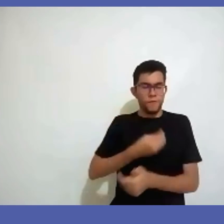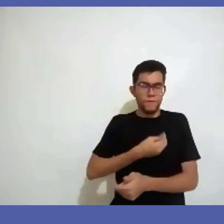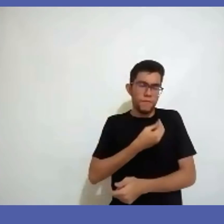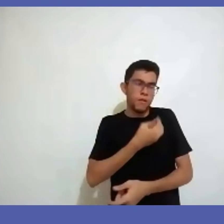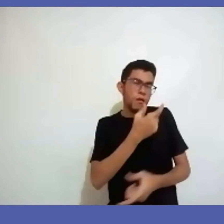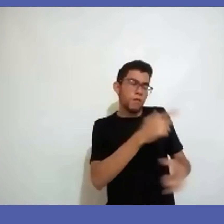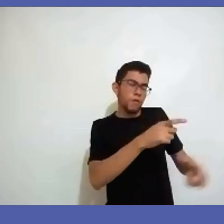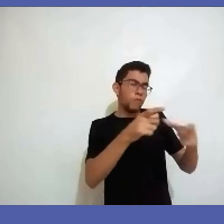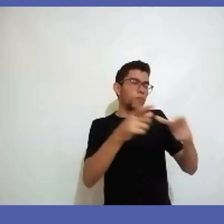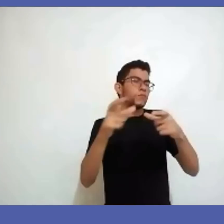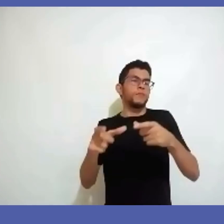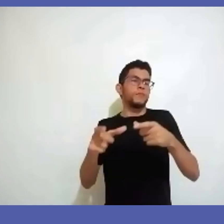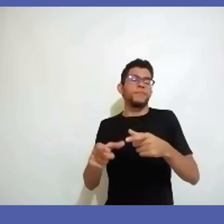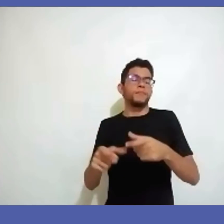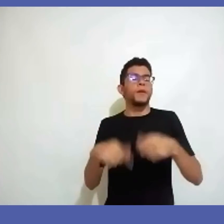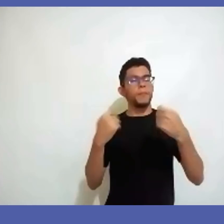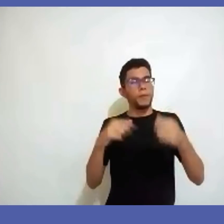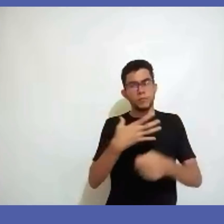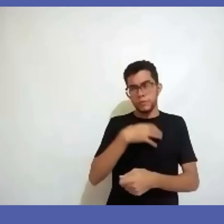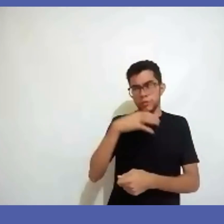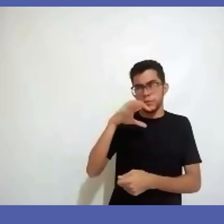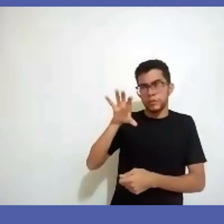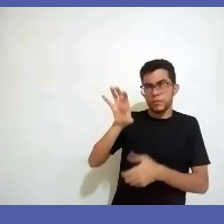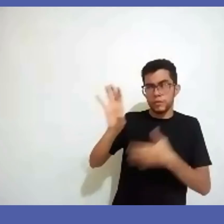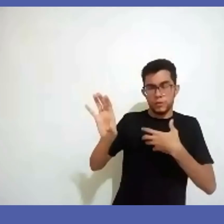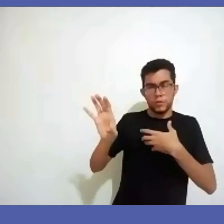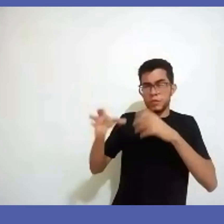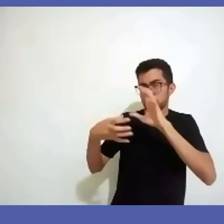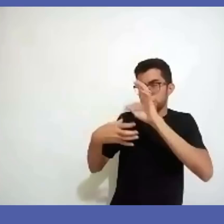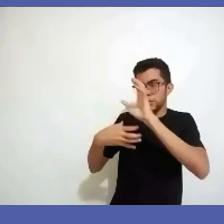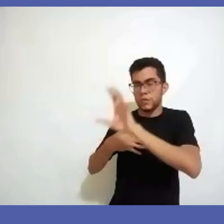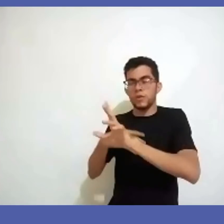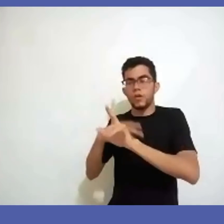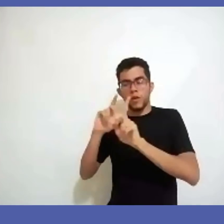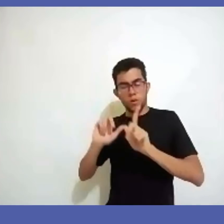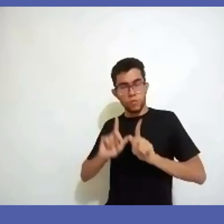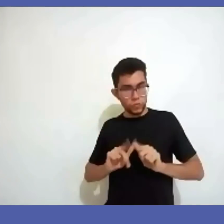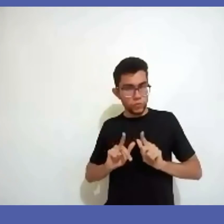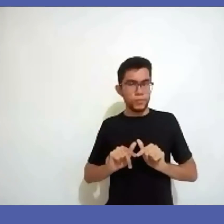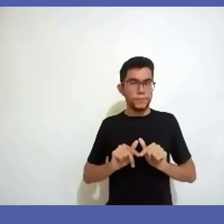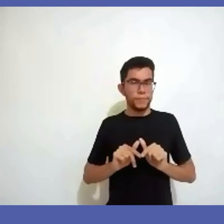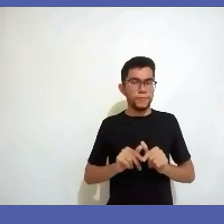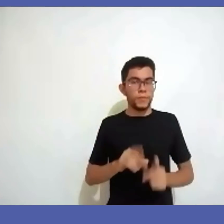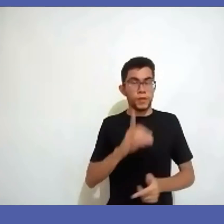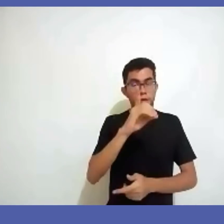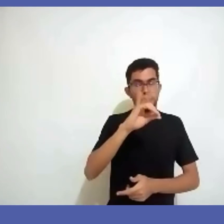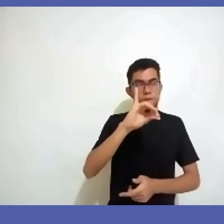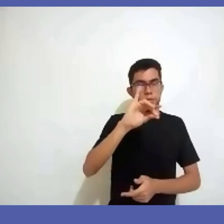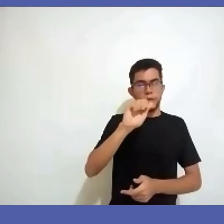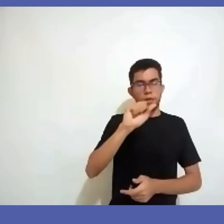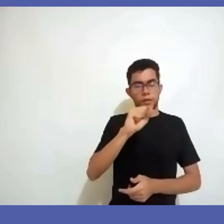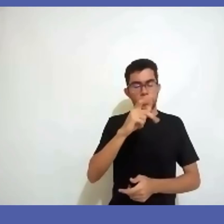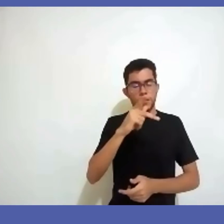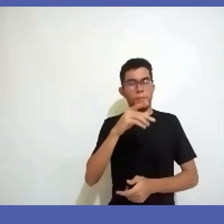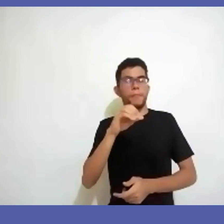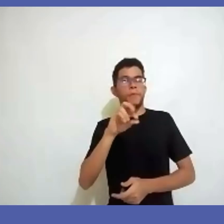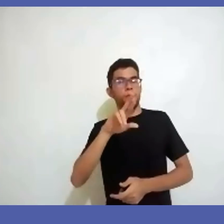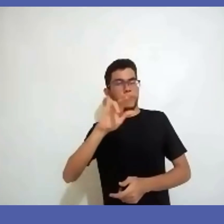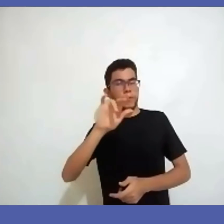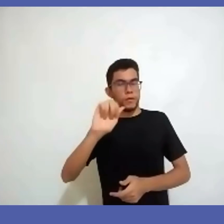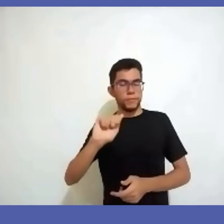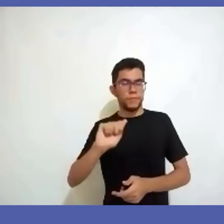a chamada diáspora. Vocês já ouviram falar essa palavra? Diáspora. Diáspora é a